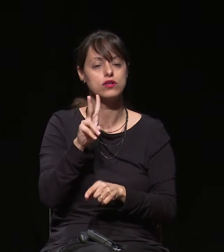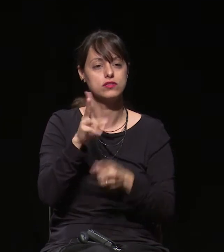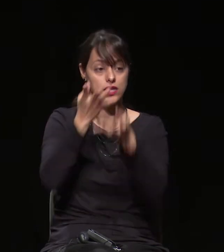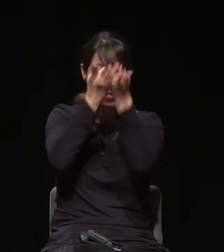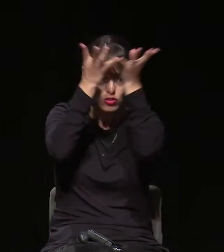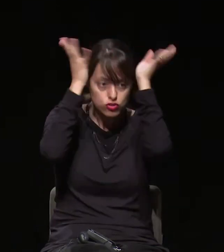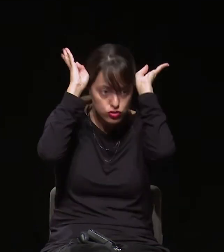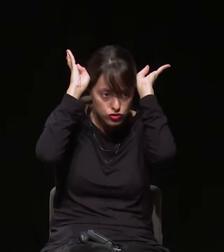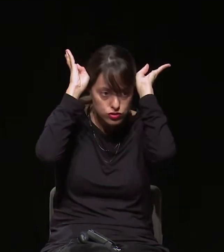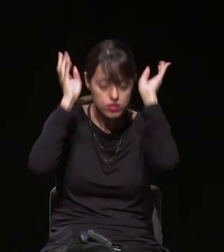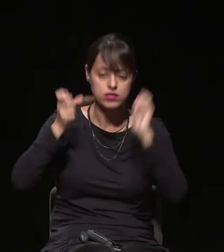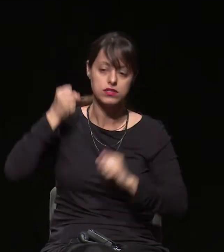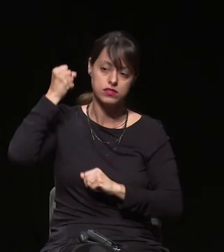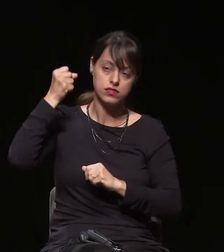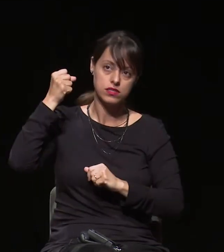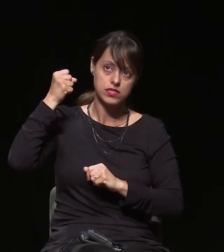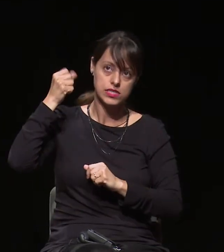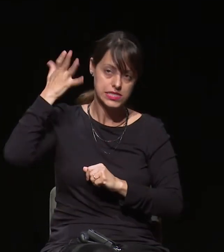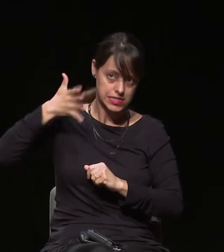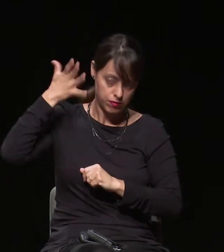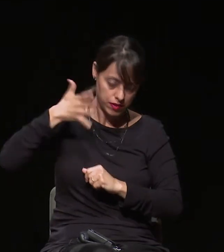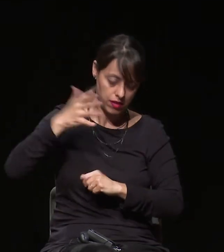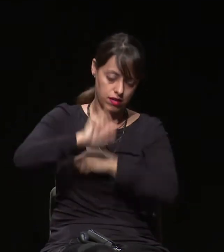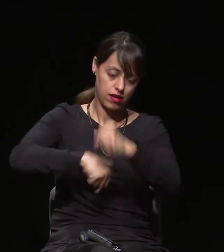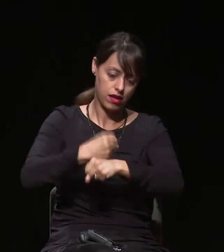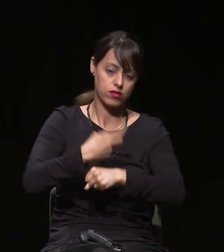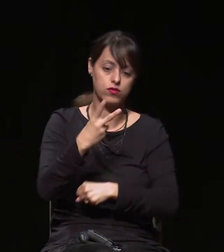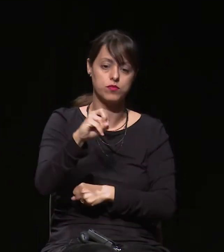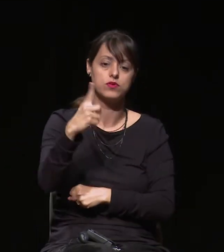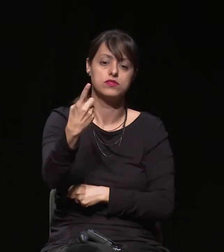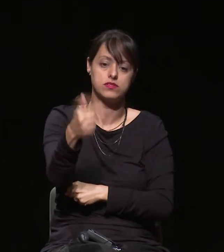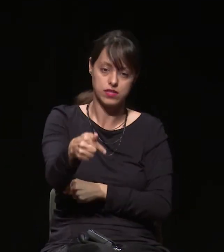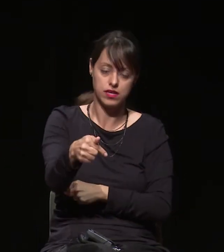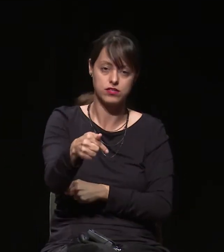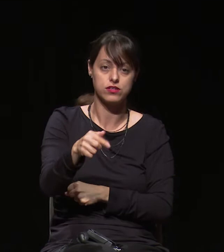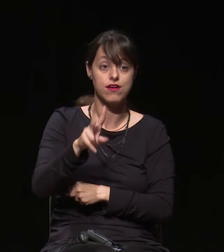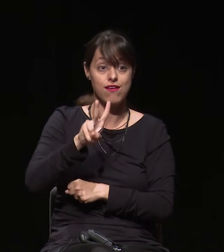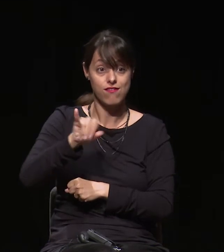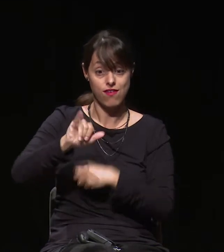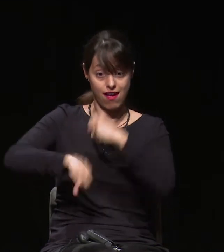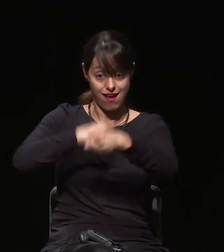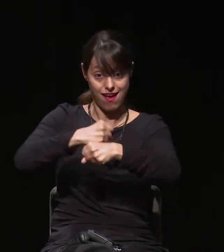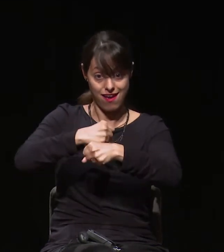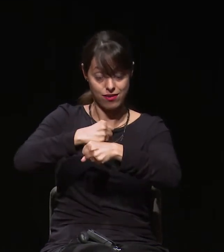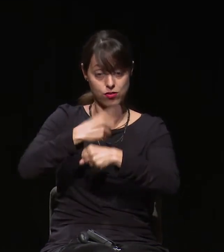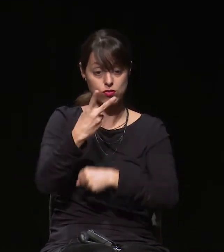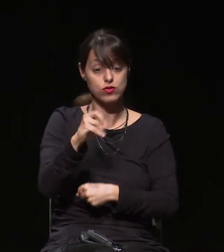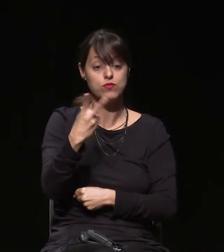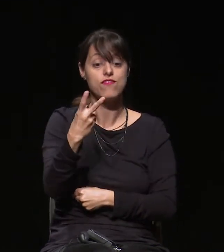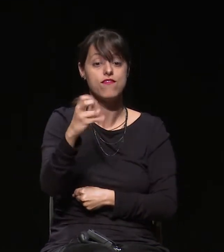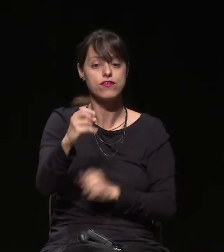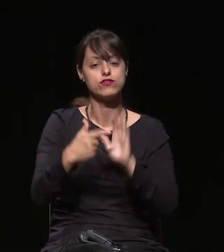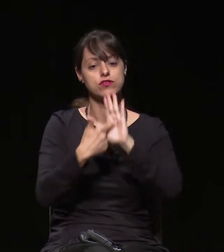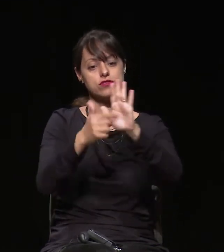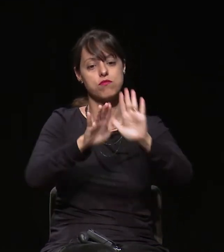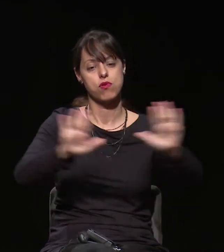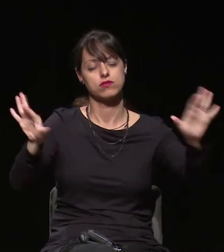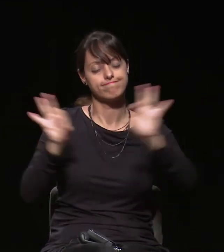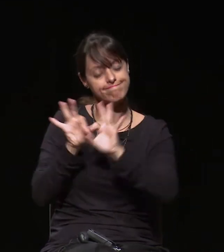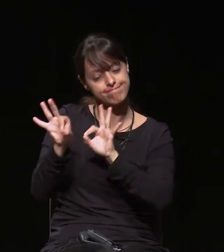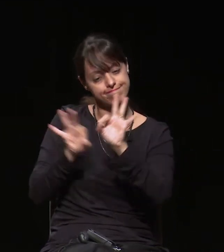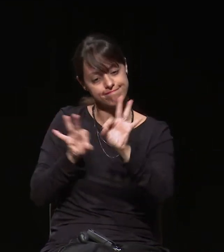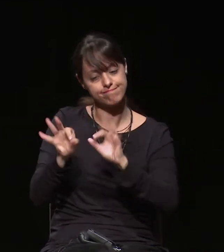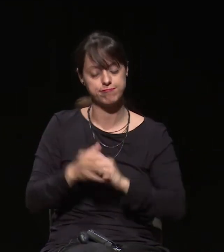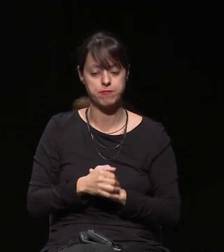2017 e a exposição deve abrir em 2020. O seminário História das